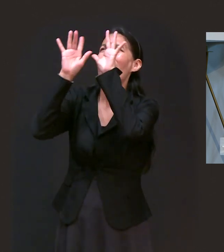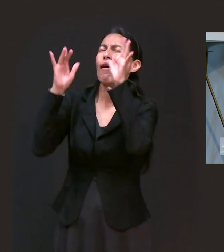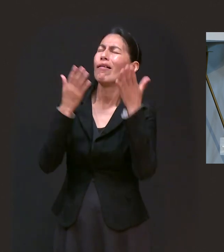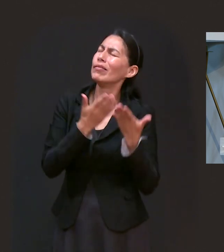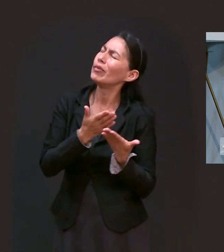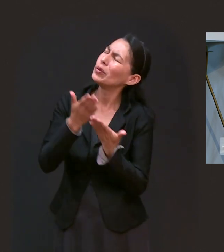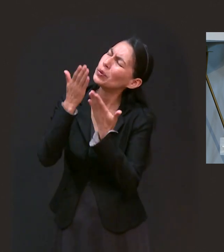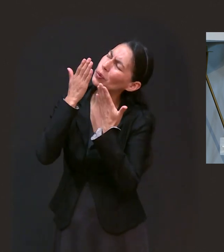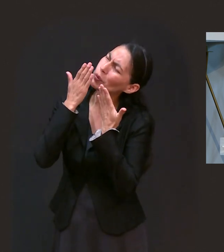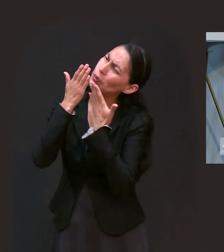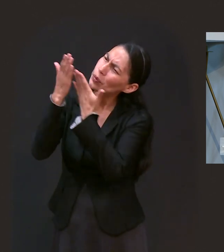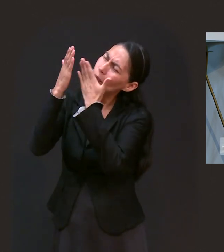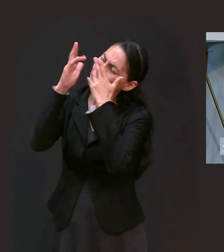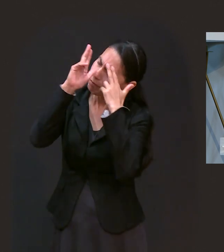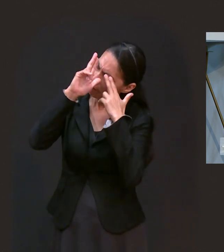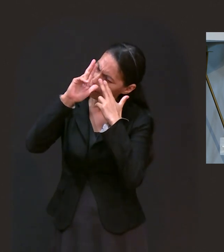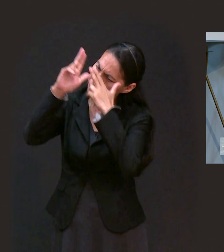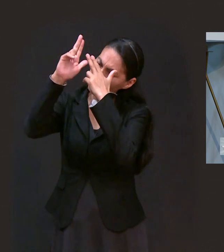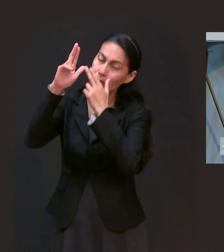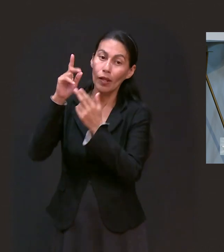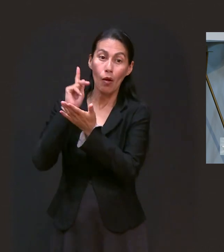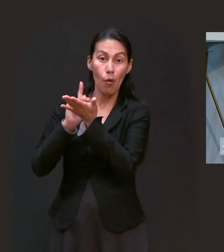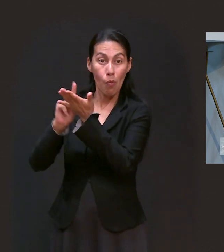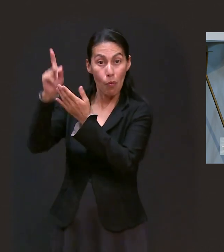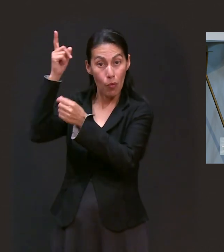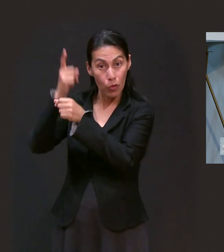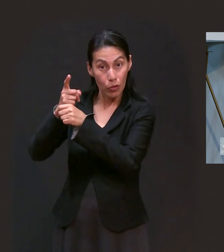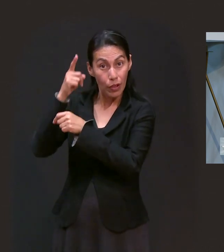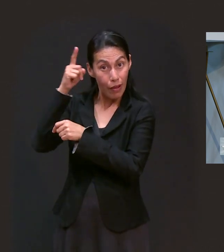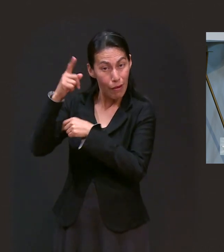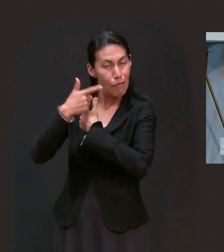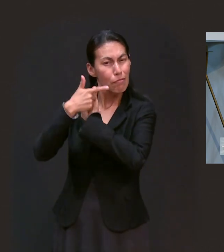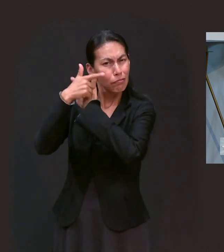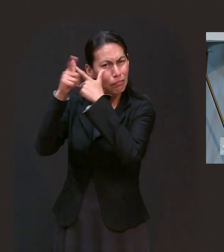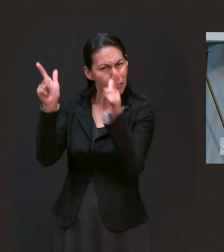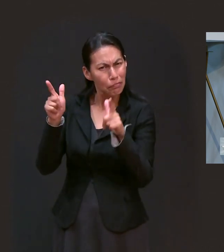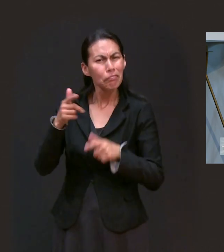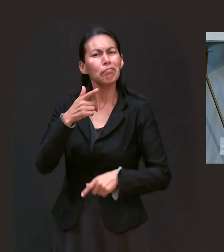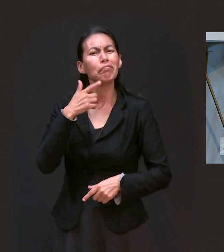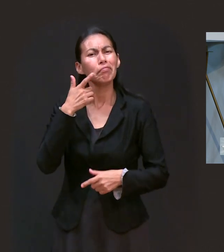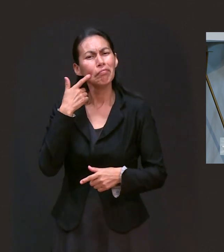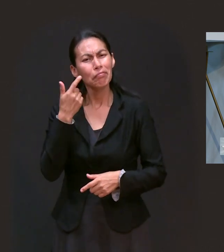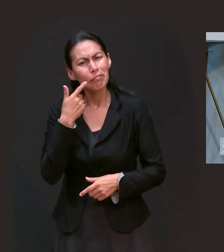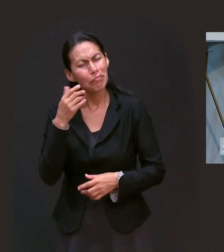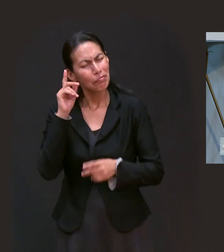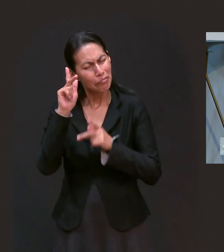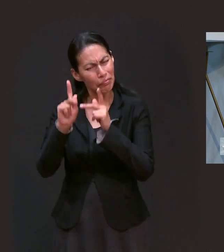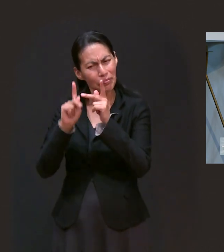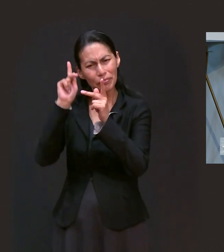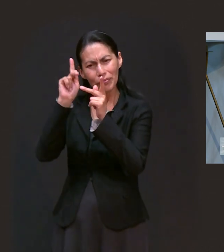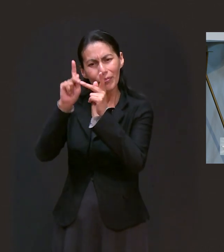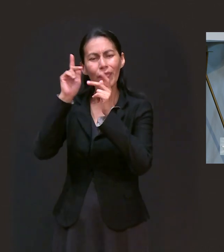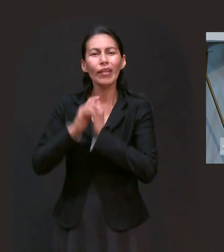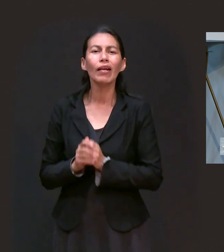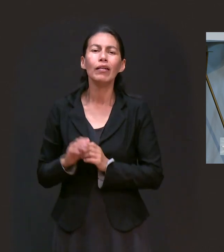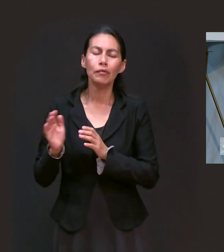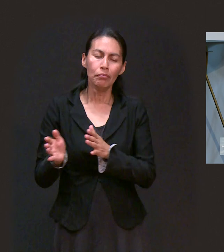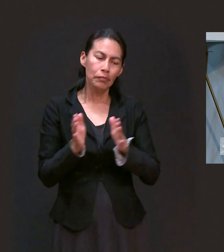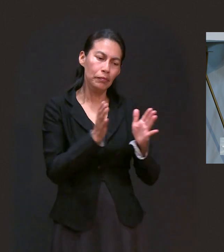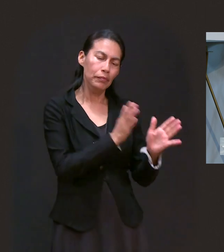para la honra y gloria de dios conforme a su buena voluntad agradable y perfecta